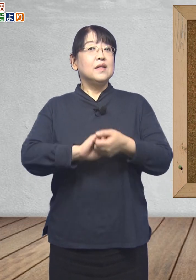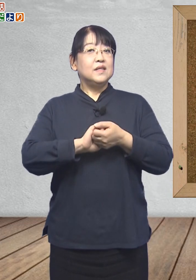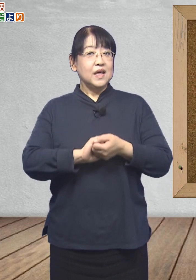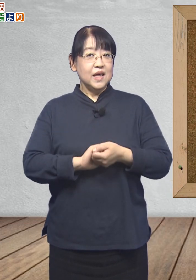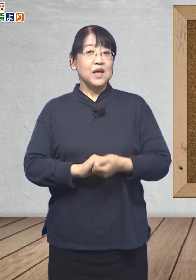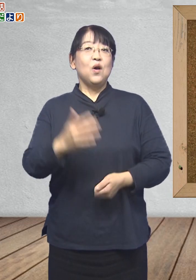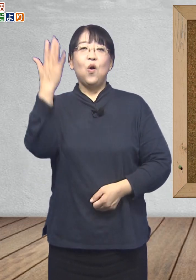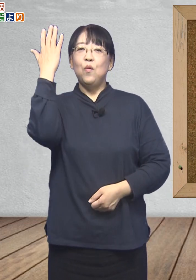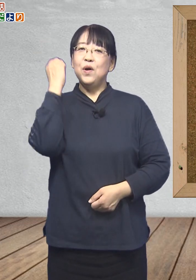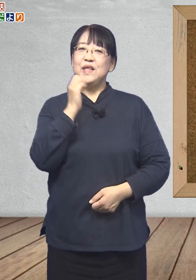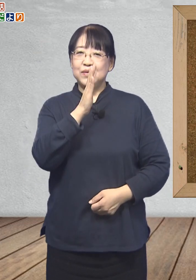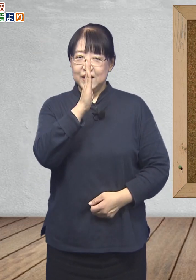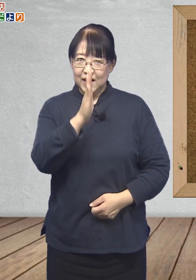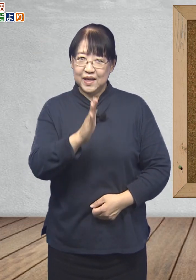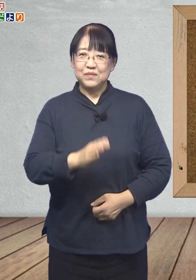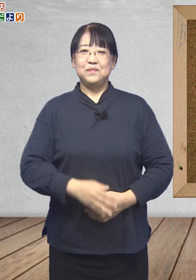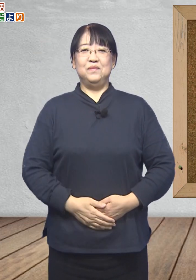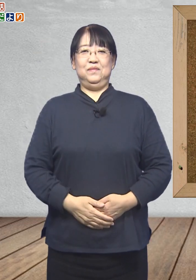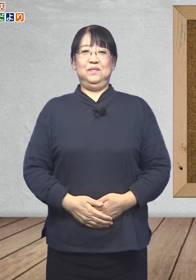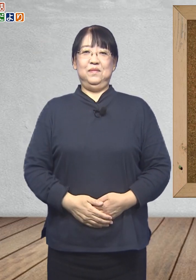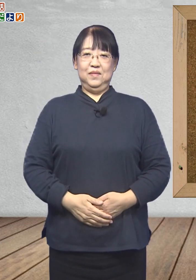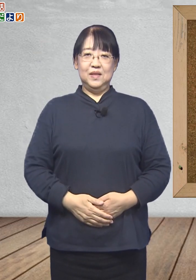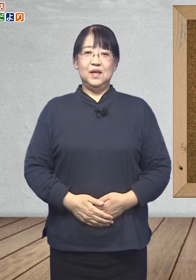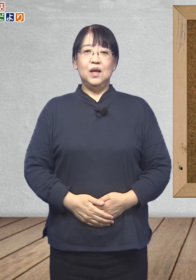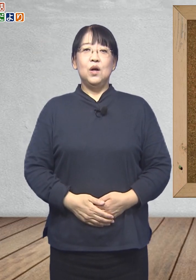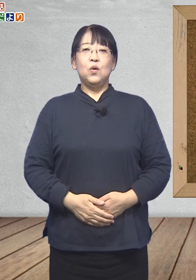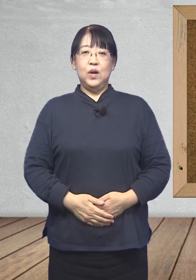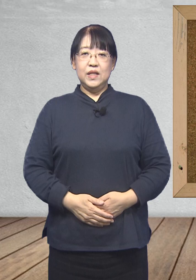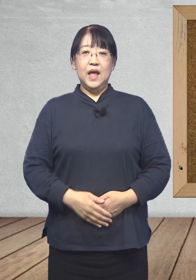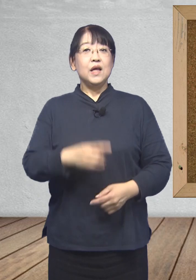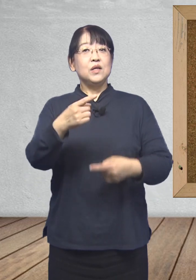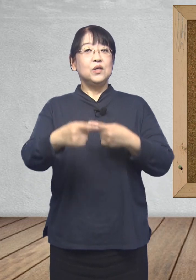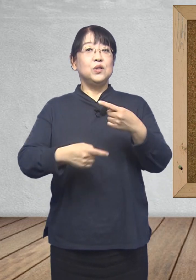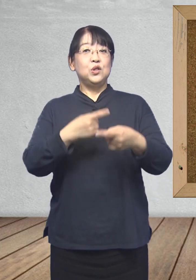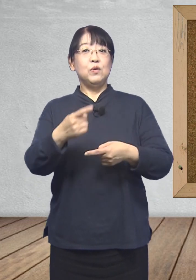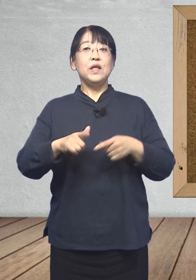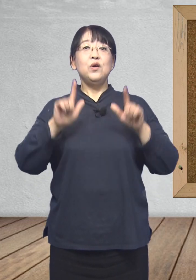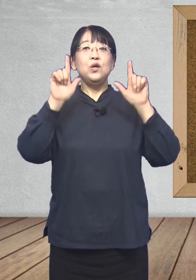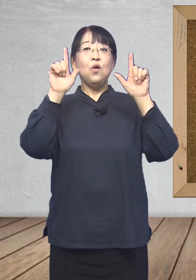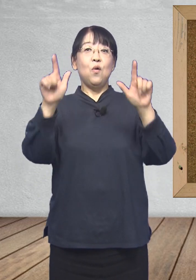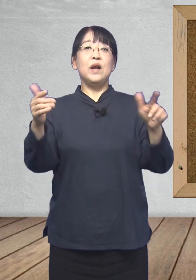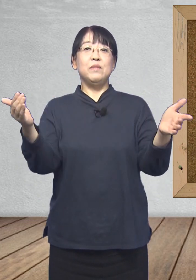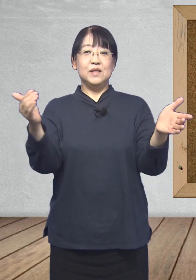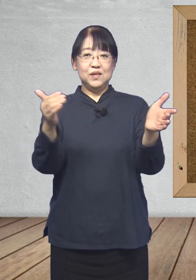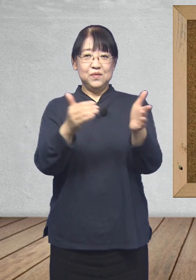ぜひ覚えてください。これで手話だよりを終わります。